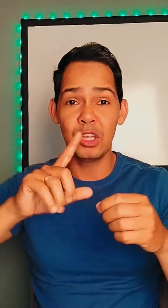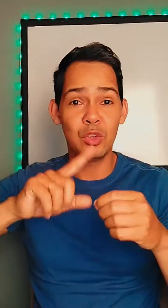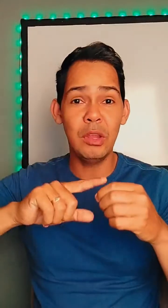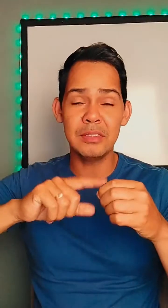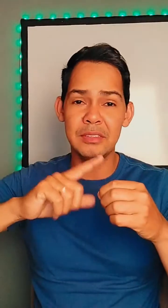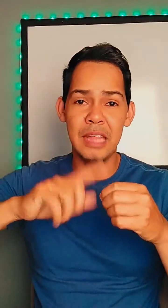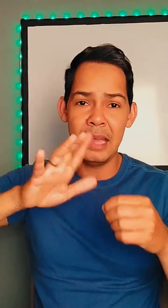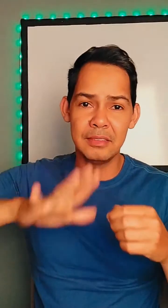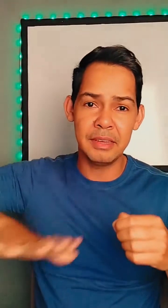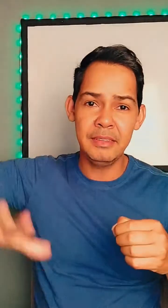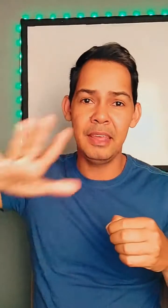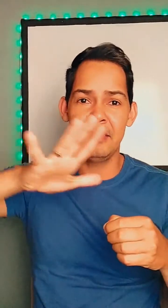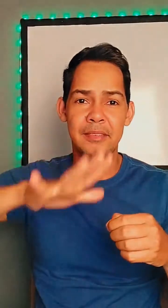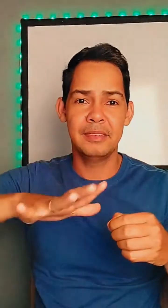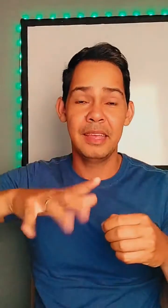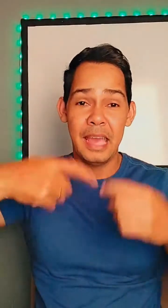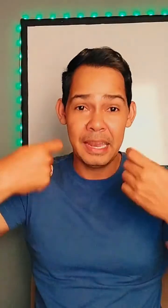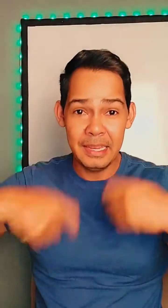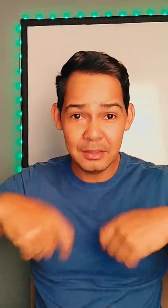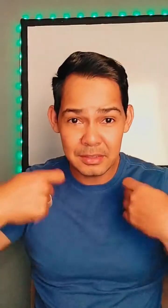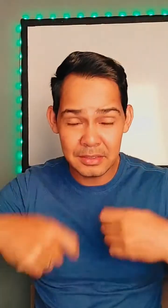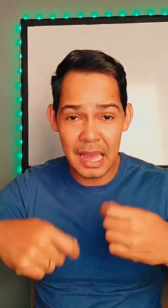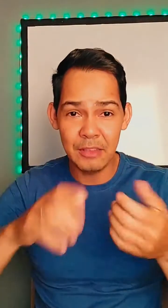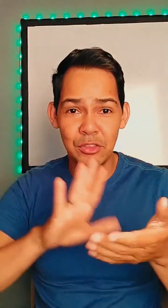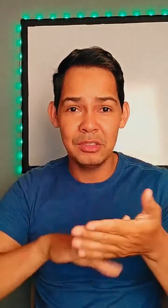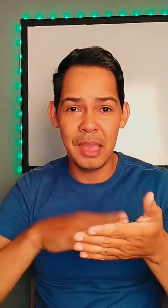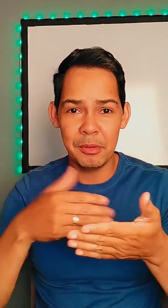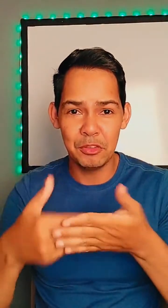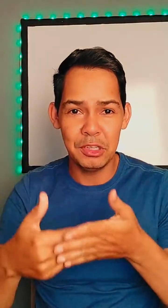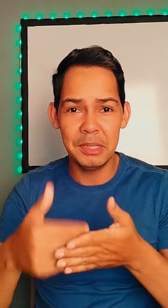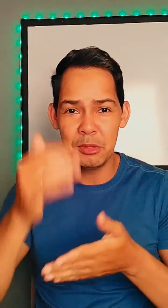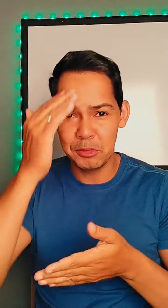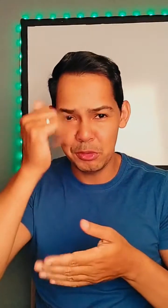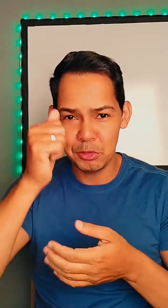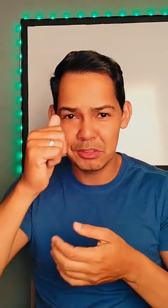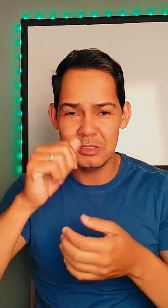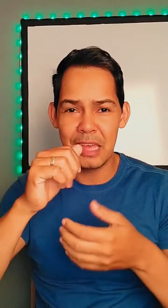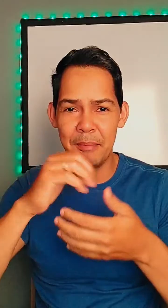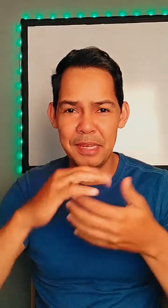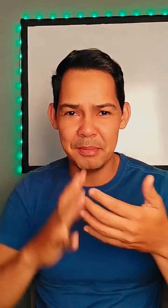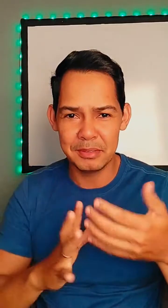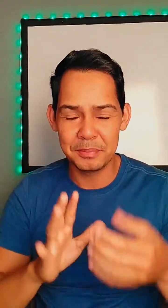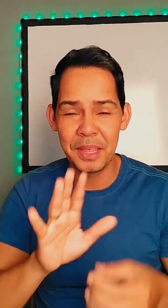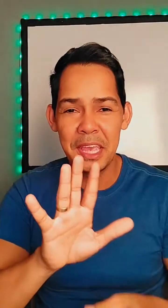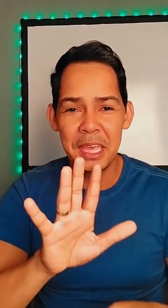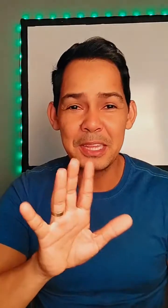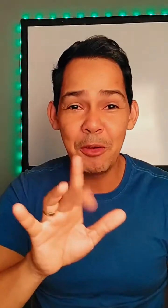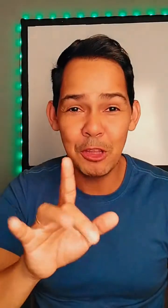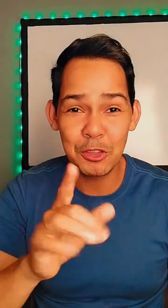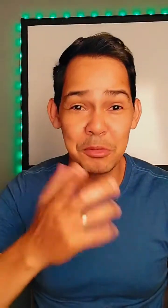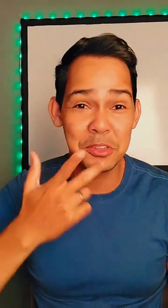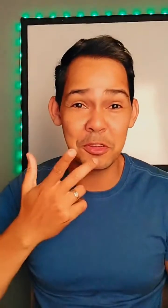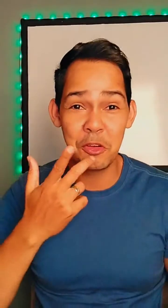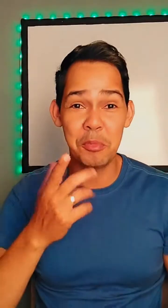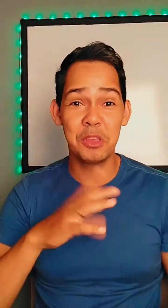todas as cidades vai ter a necessidade de intérpretes de Libras, de pessoas que sabem Libras. Então, olha só, você falou comigo assim, ó, eu